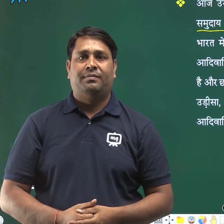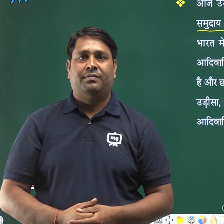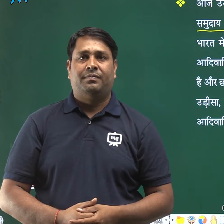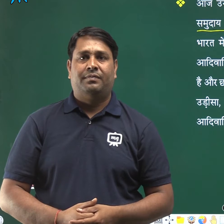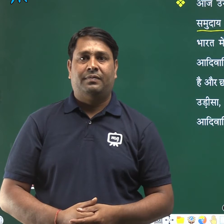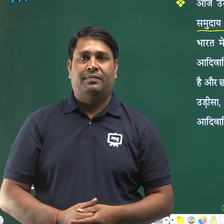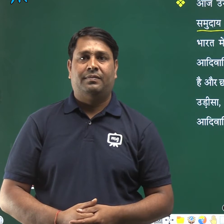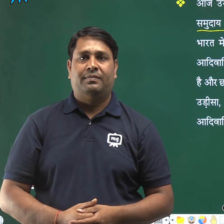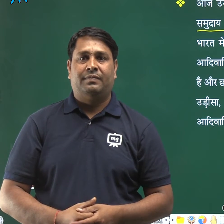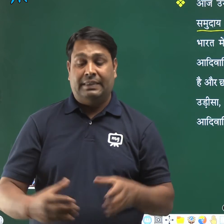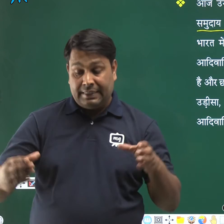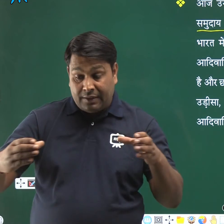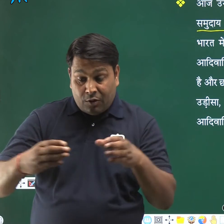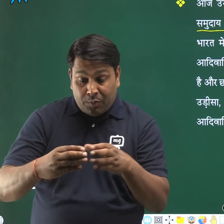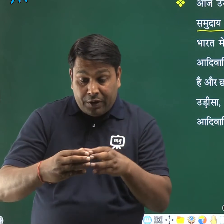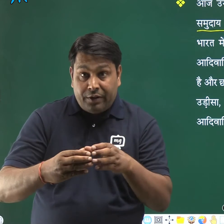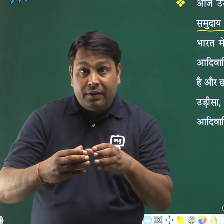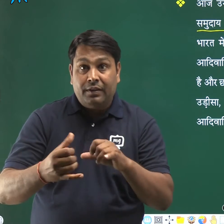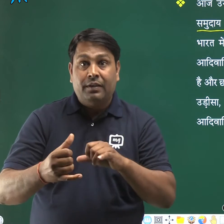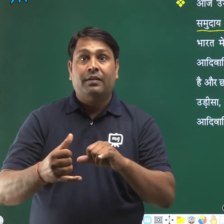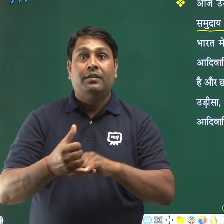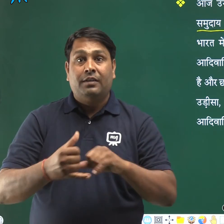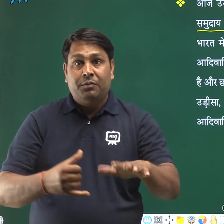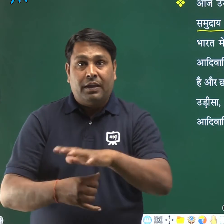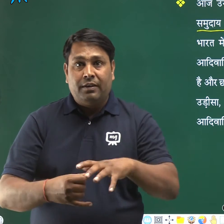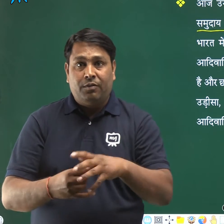समुदाय के रूप में देखा जाता है।